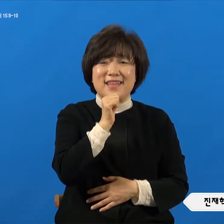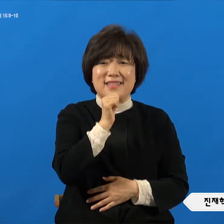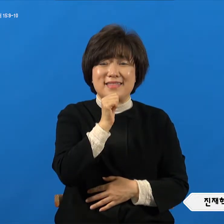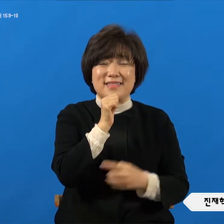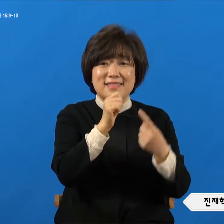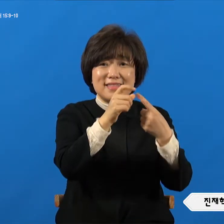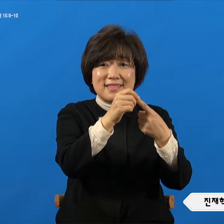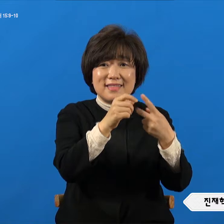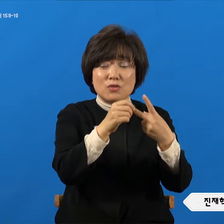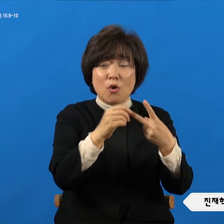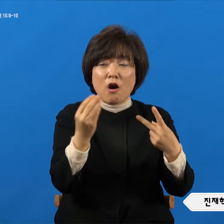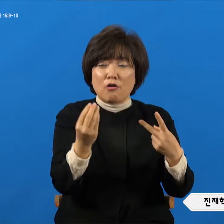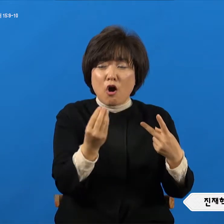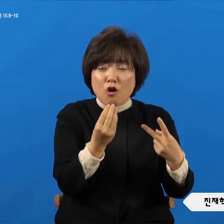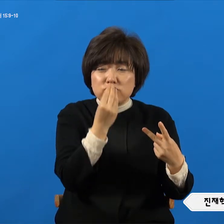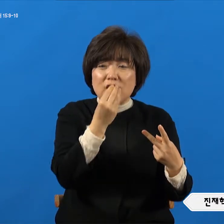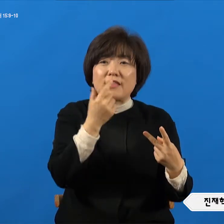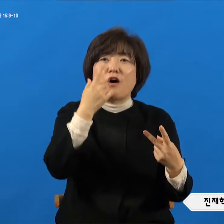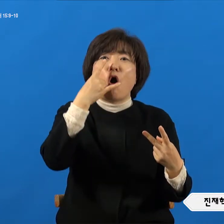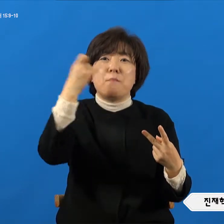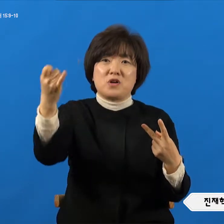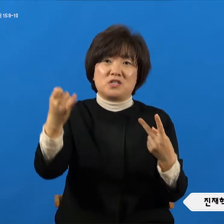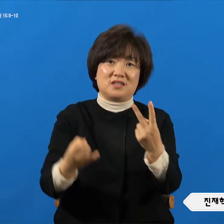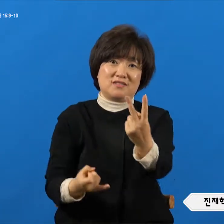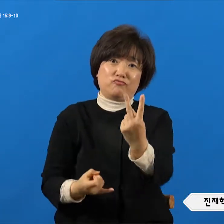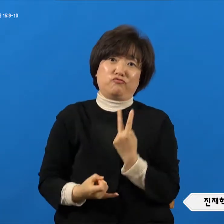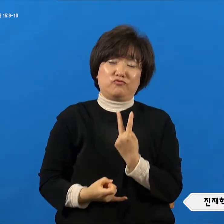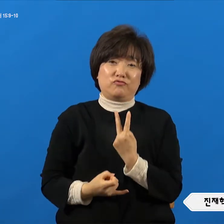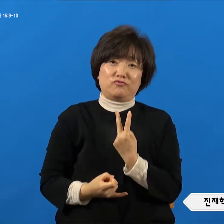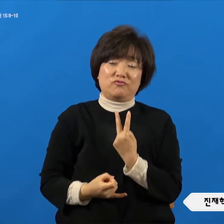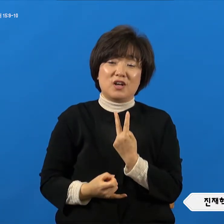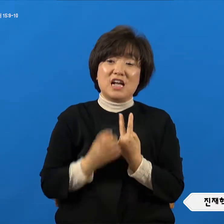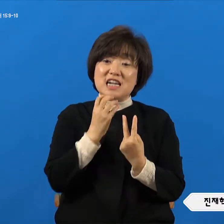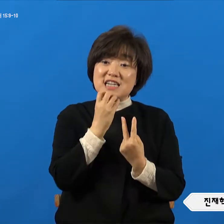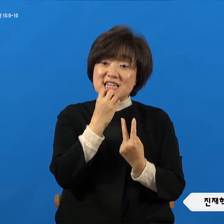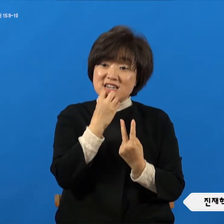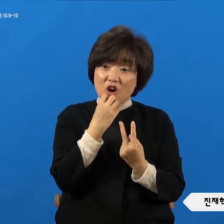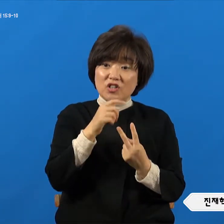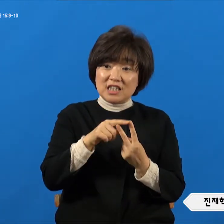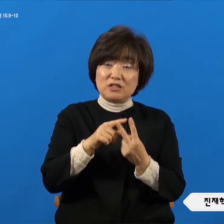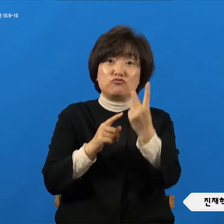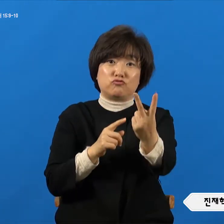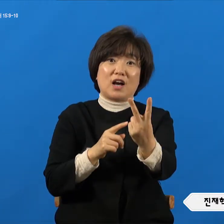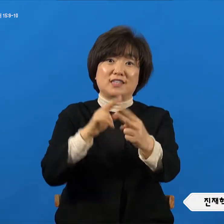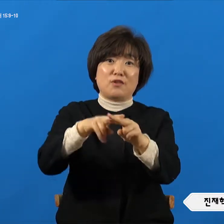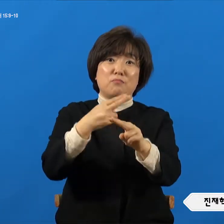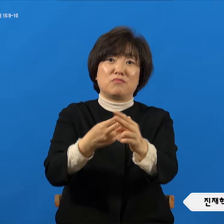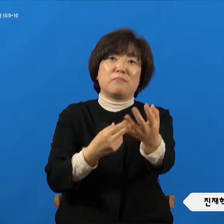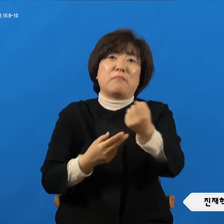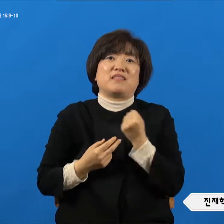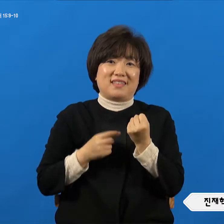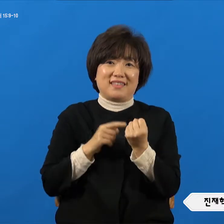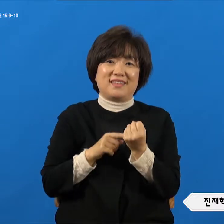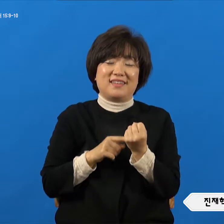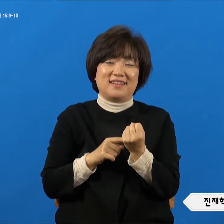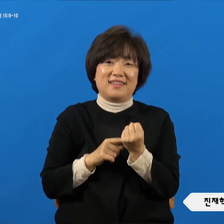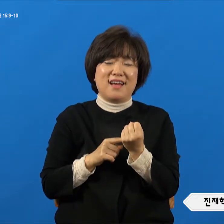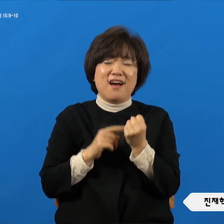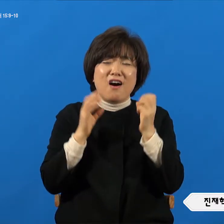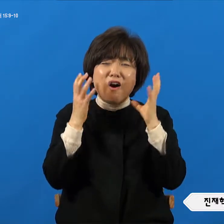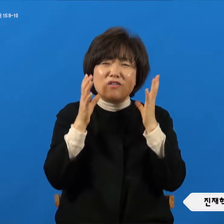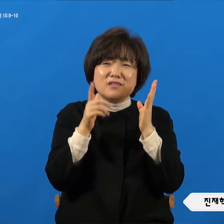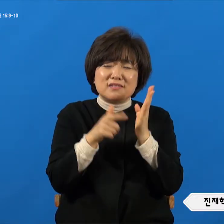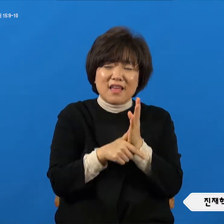빈곤과 경건한 거룩한 어머니. 오늘 아브라함 링컨의 삶을 보더라도 그의 삶 가운데